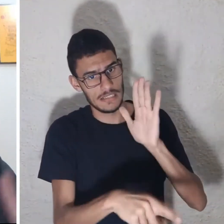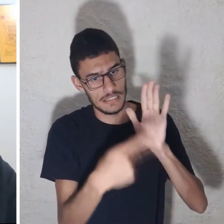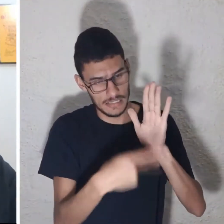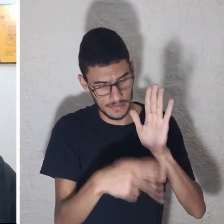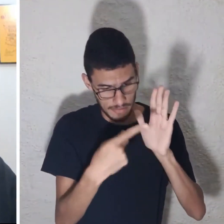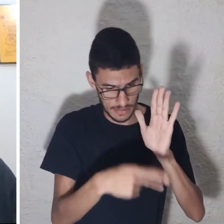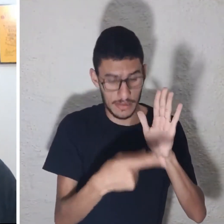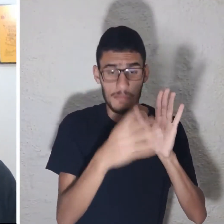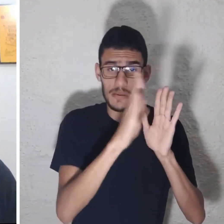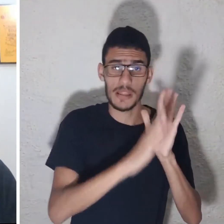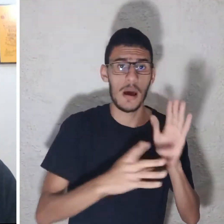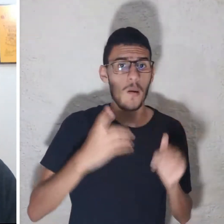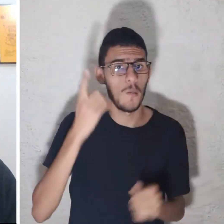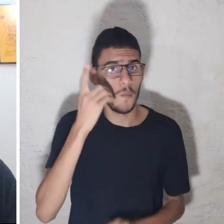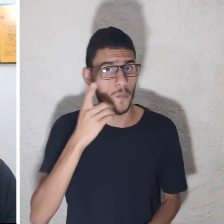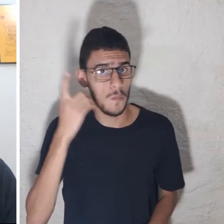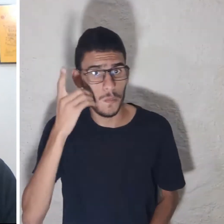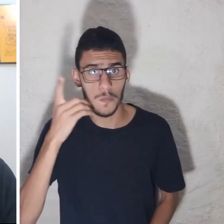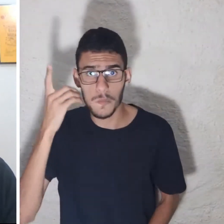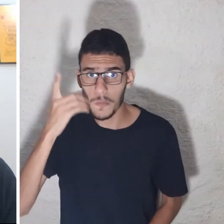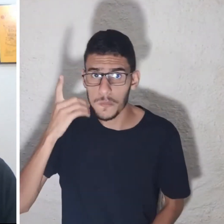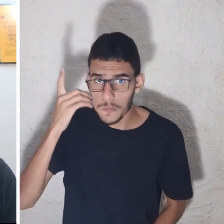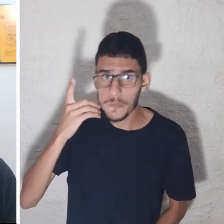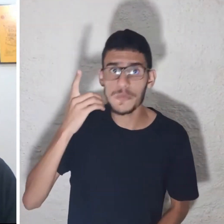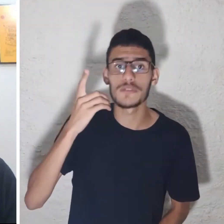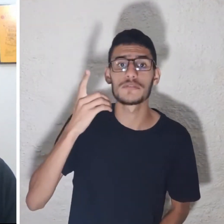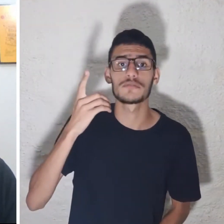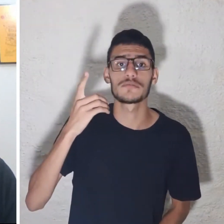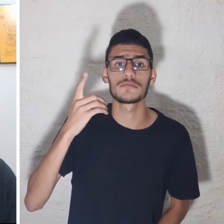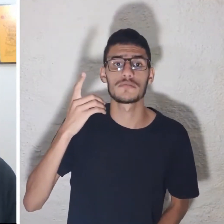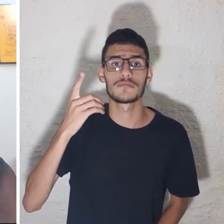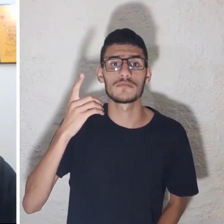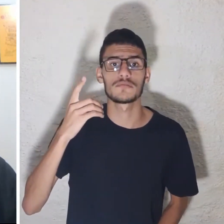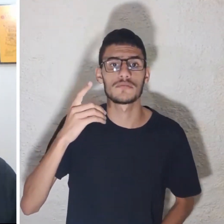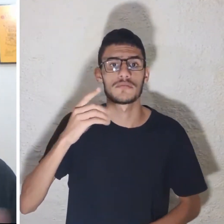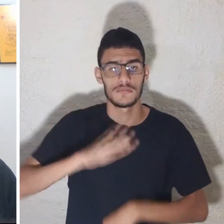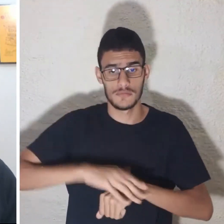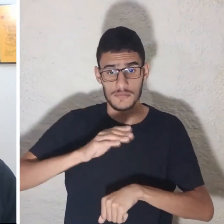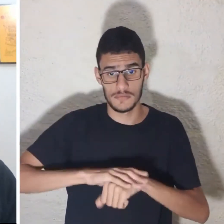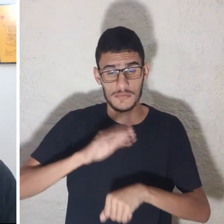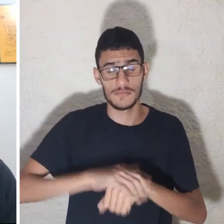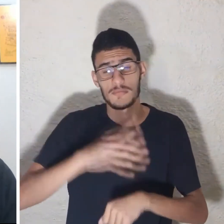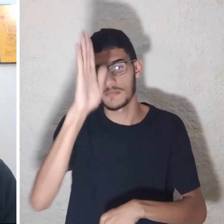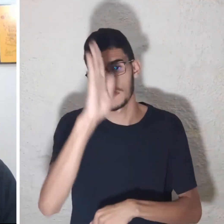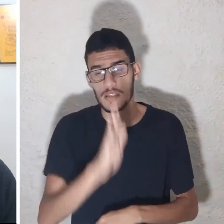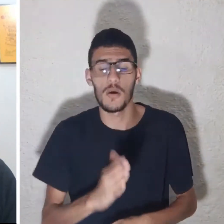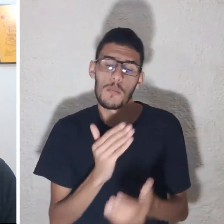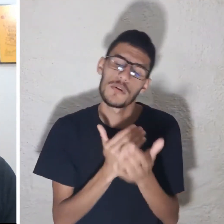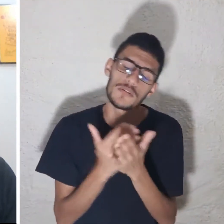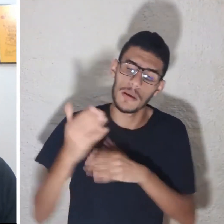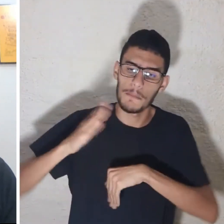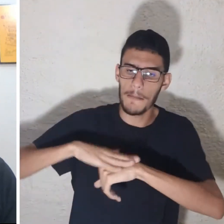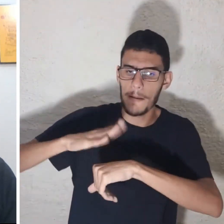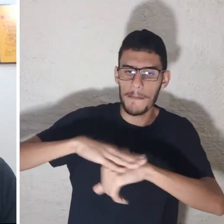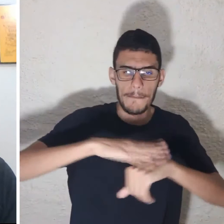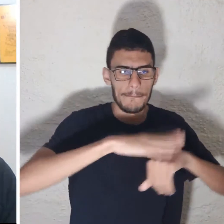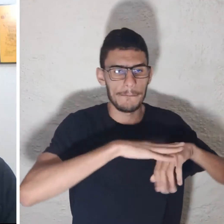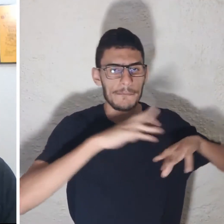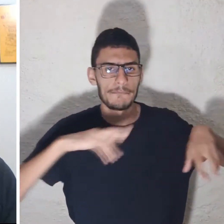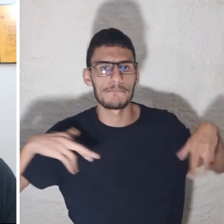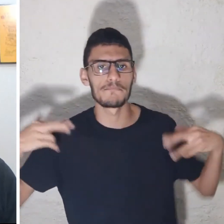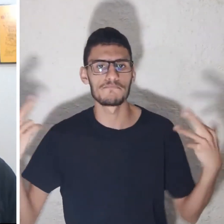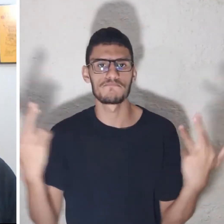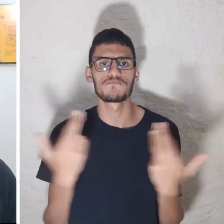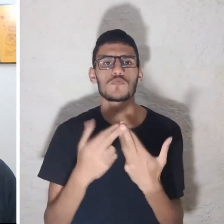né, deputados representando parte, né, da população brasileira, esses deputados então